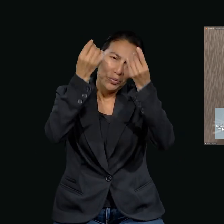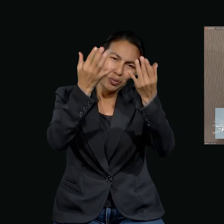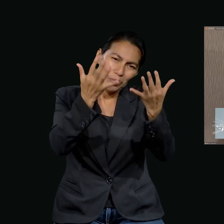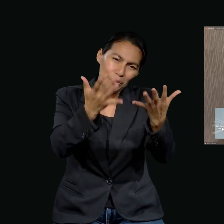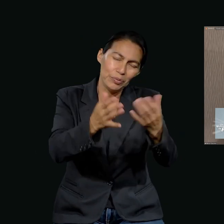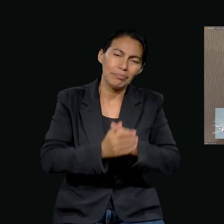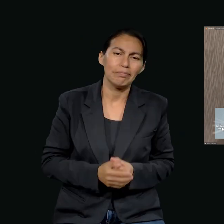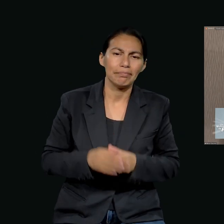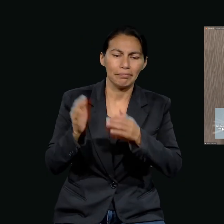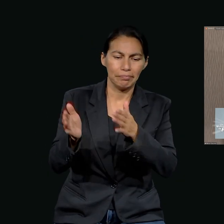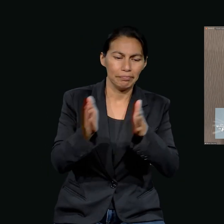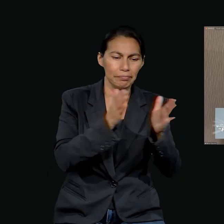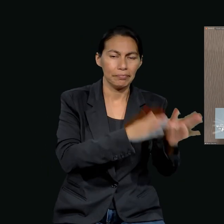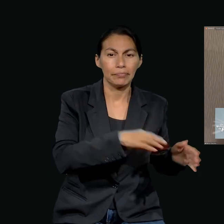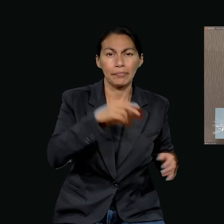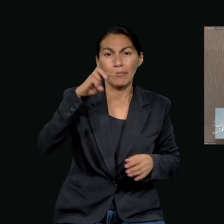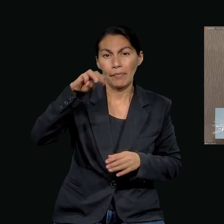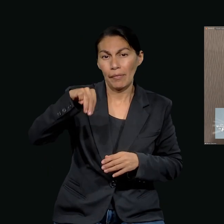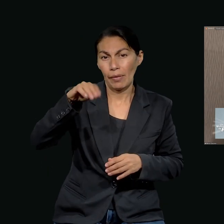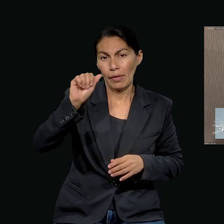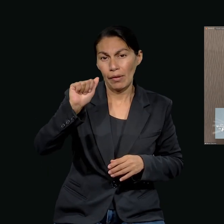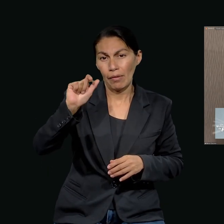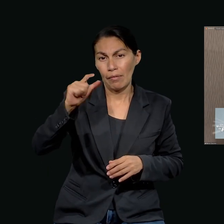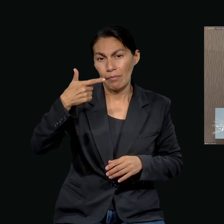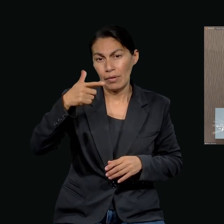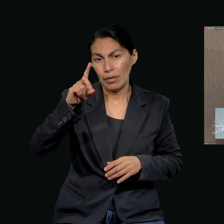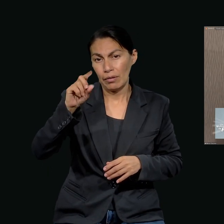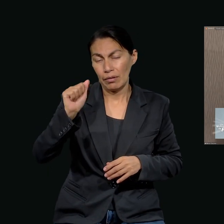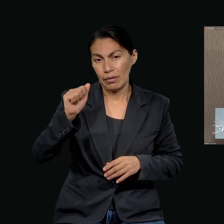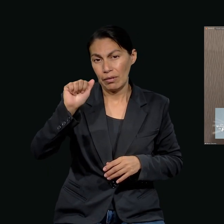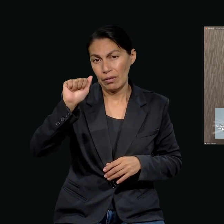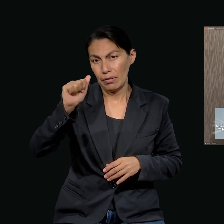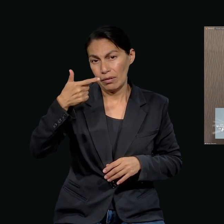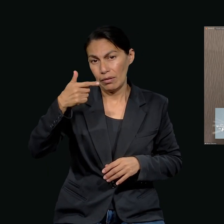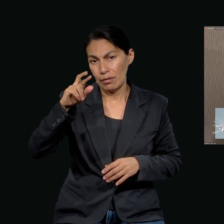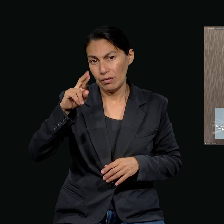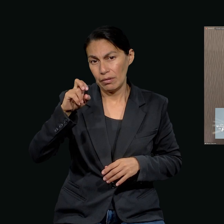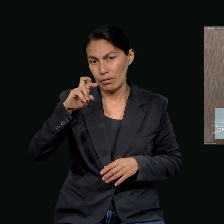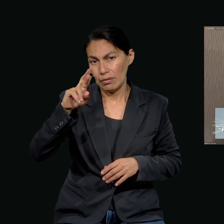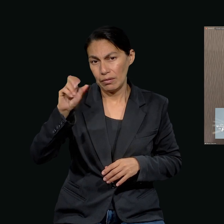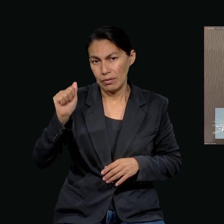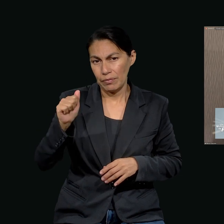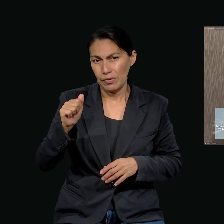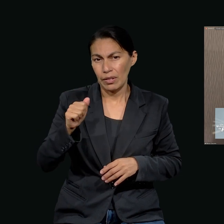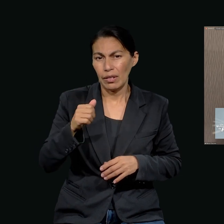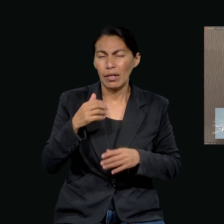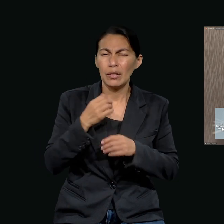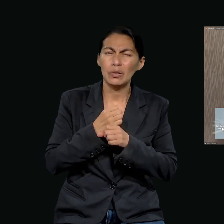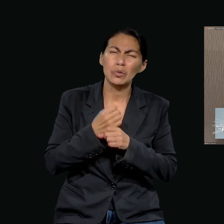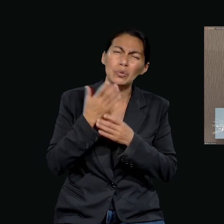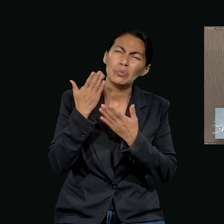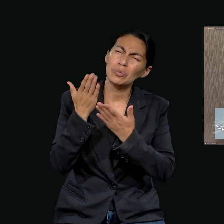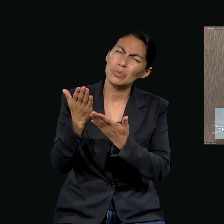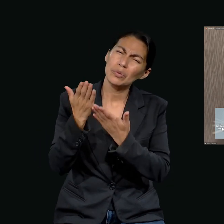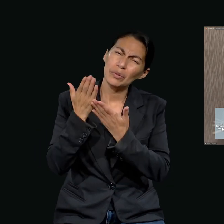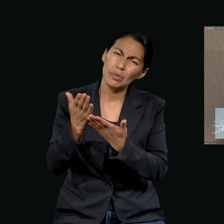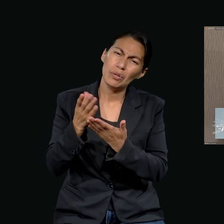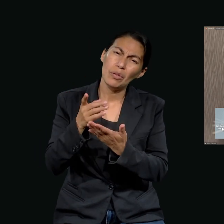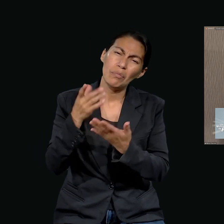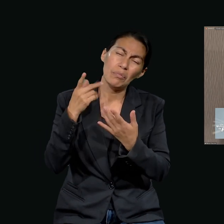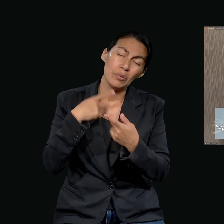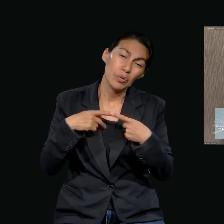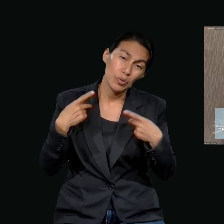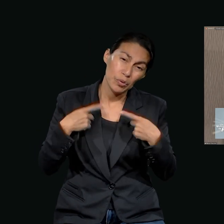que otros También Puedan orar Por ti Nos uniremos Todos Para que Dios Manifieste su gracia